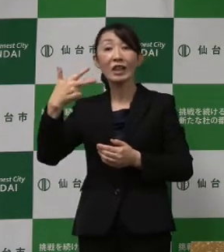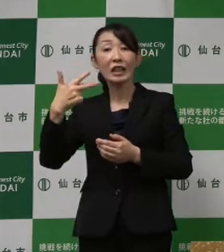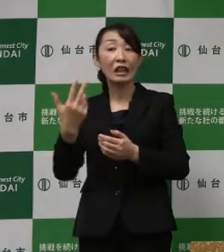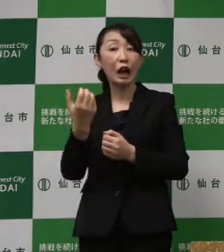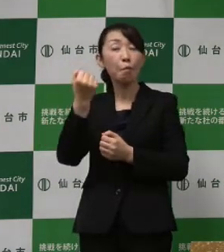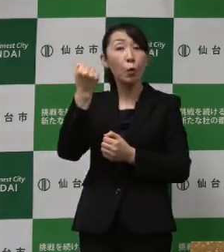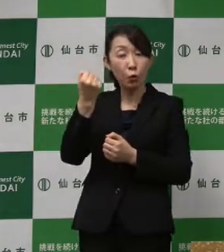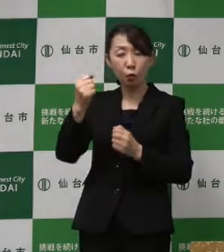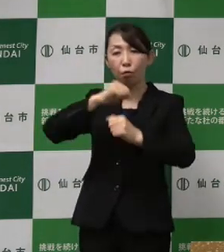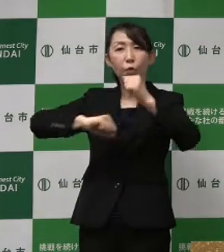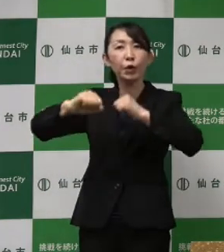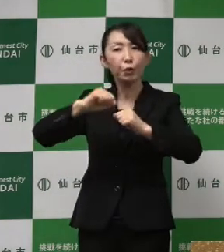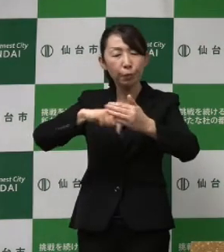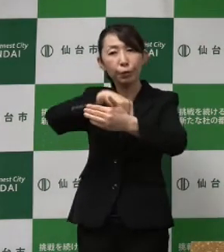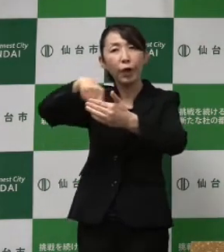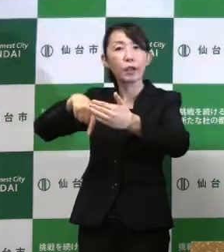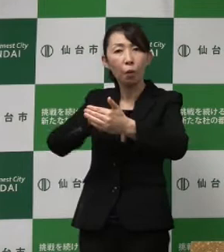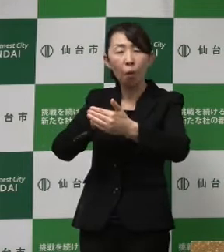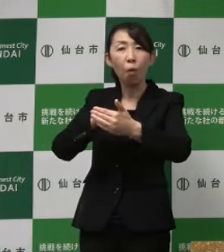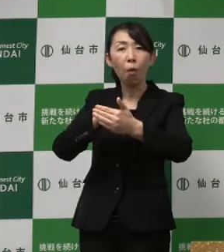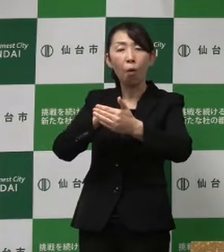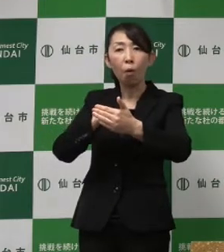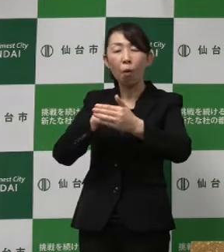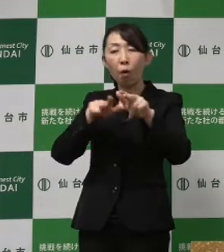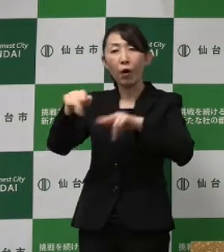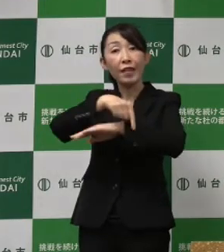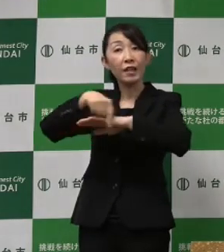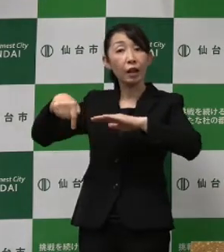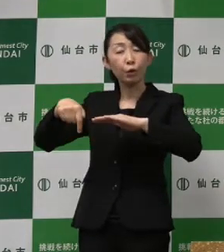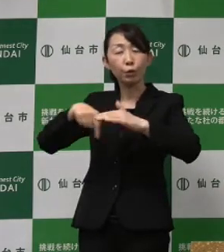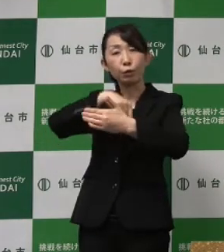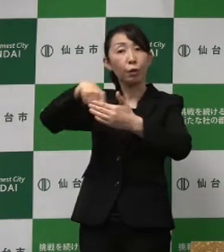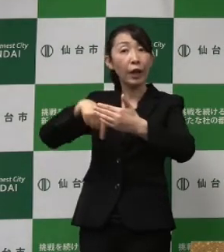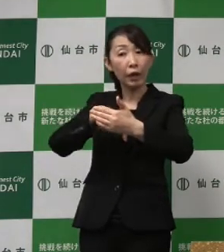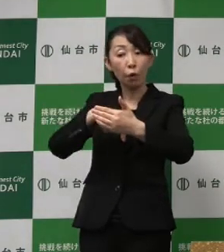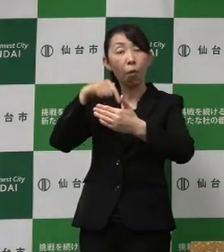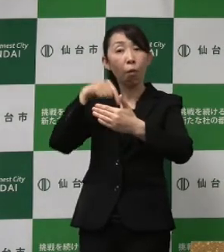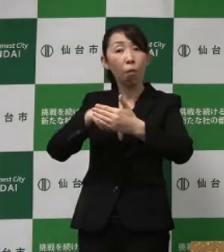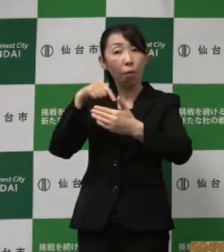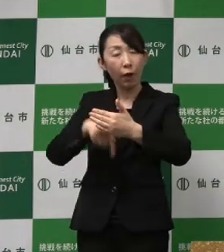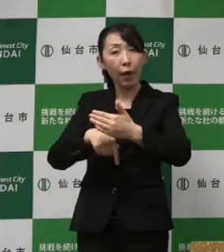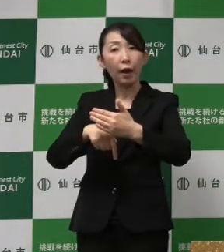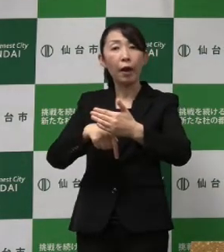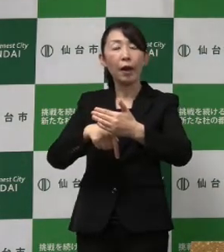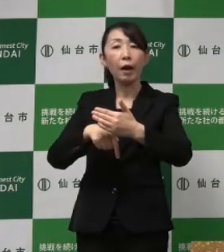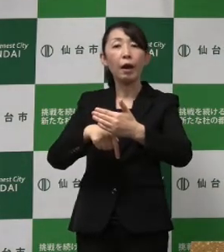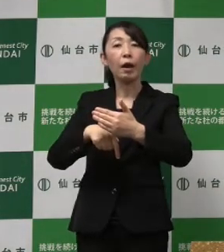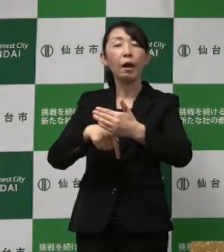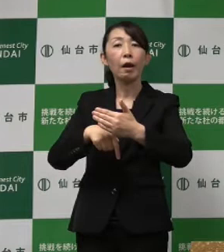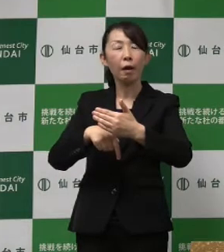ている取り組んでいる施策のこれは非常に何ですかね、優位